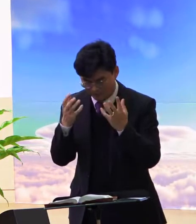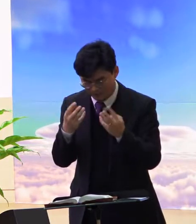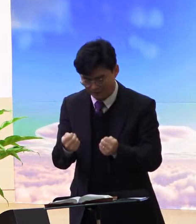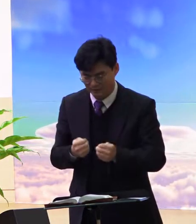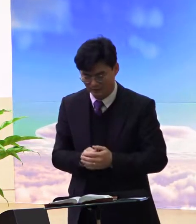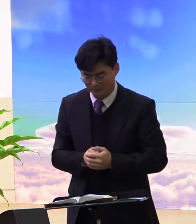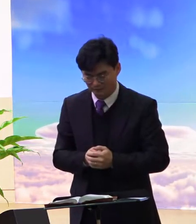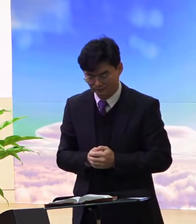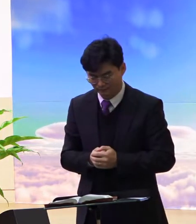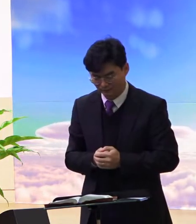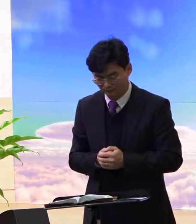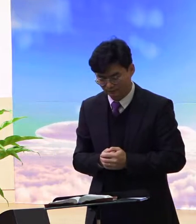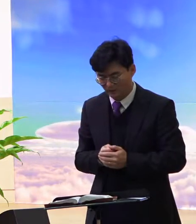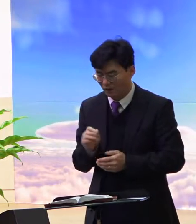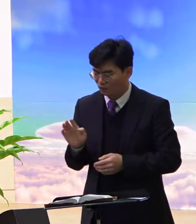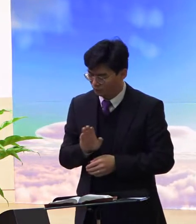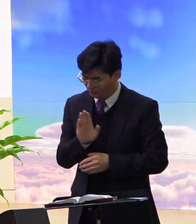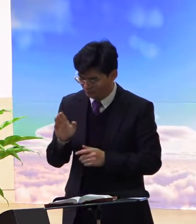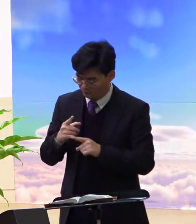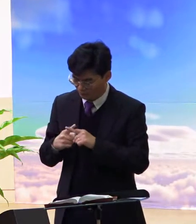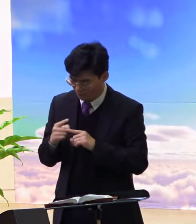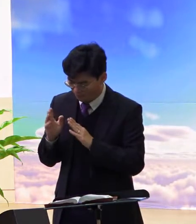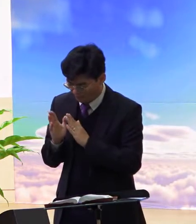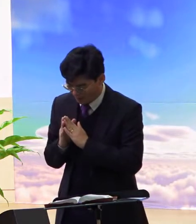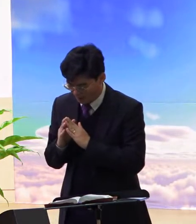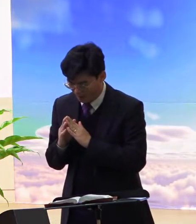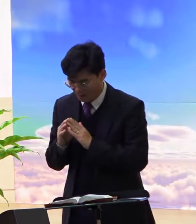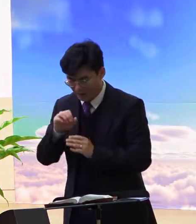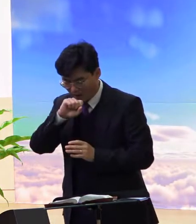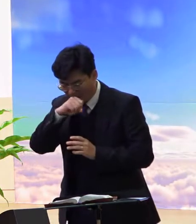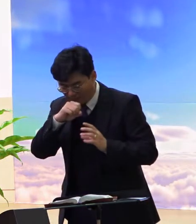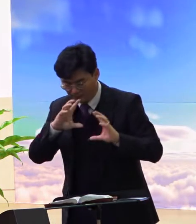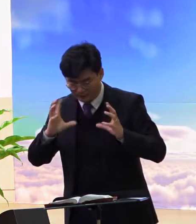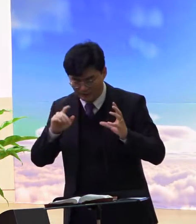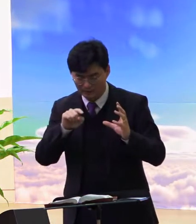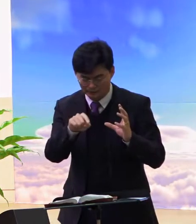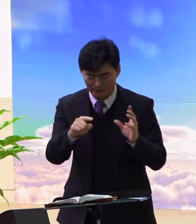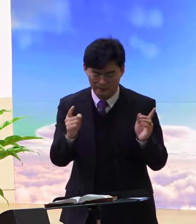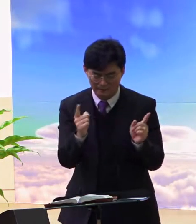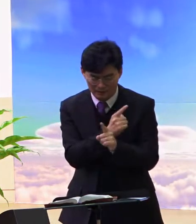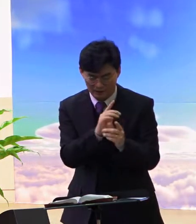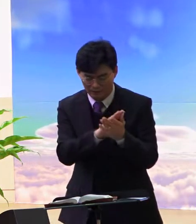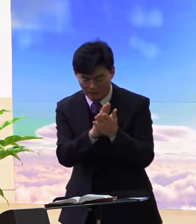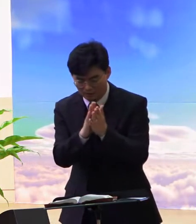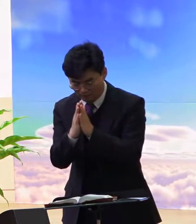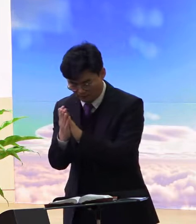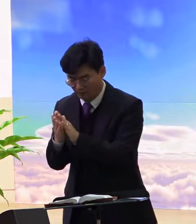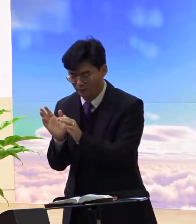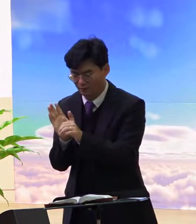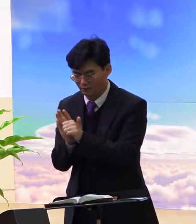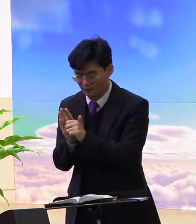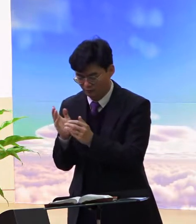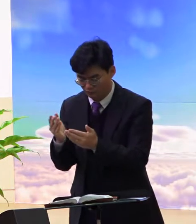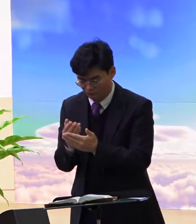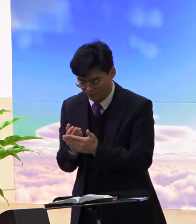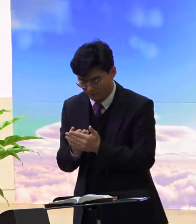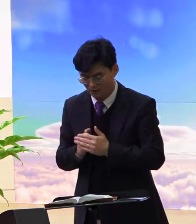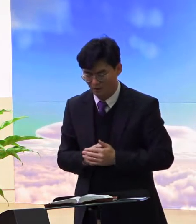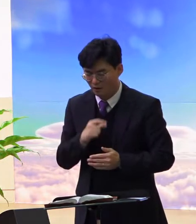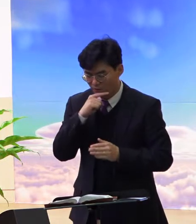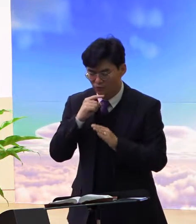아닐까요? 우리 교회를 통해 금은 내륙 아프리카를 변화시키는 역사가 일어나게 하시고 저